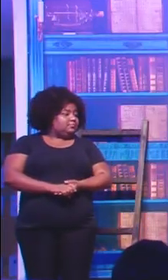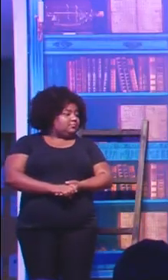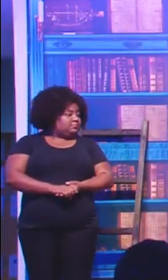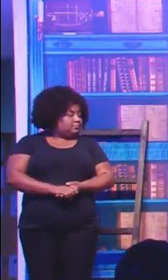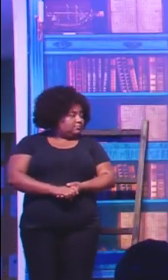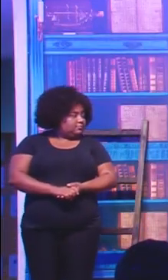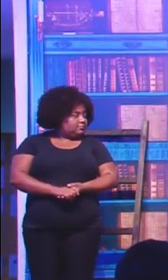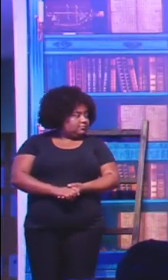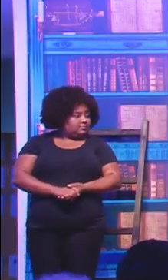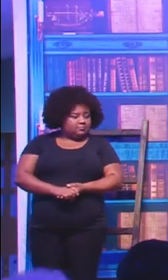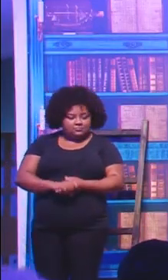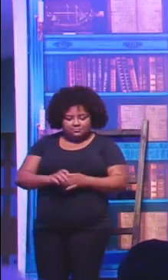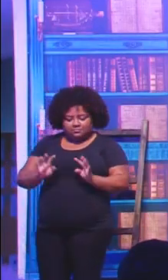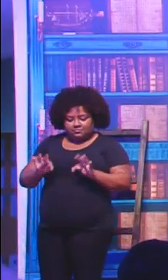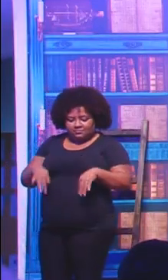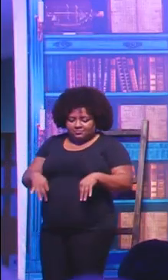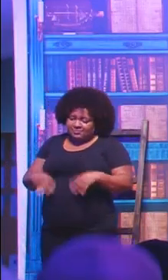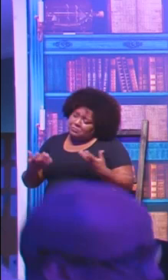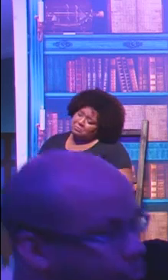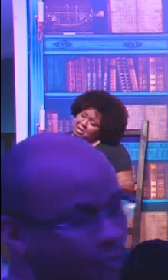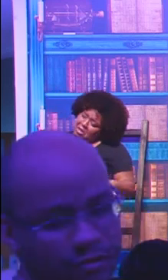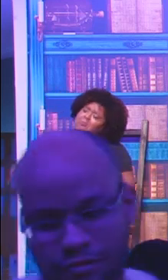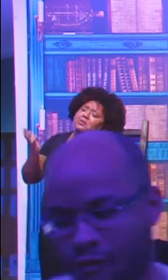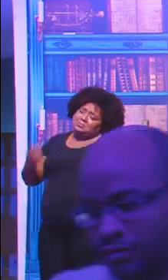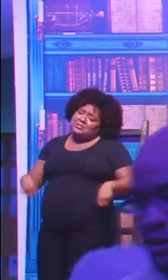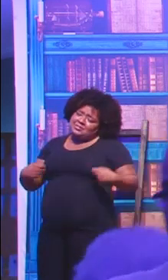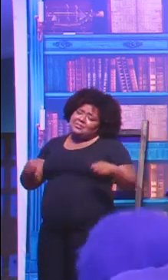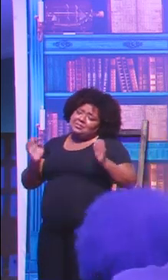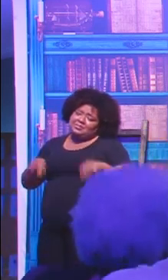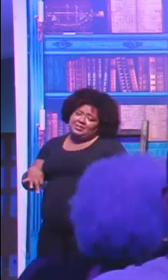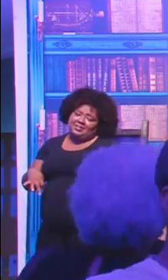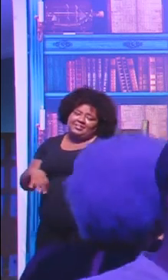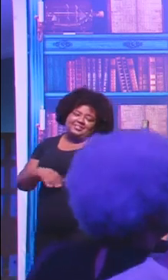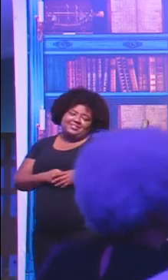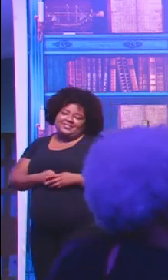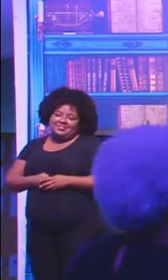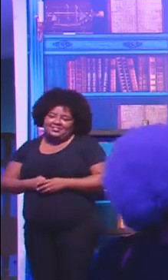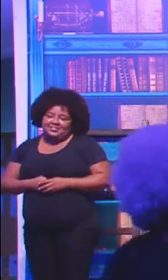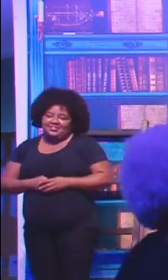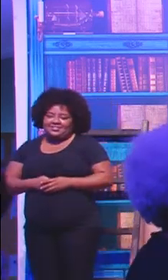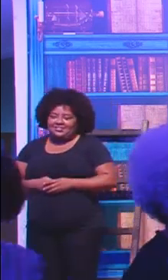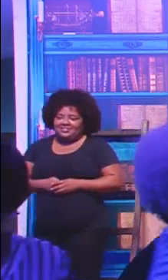Vamos lá desfazer a nossa mesa. A gente não quer, mas tem que desfazer. Né? Marcelo olhou com a carinha assim,